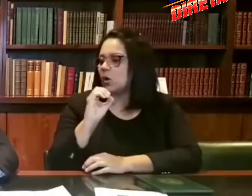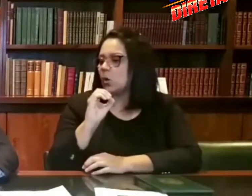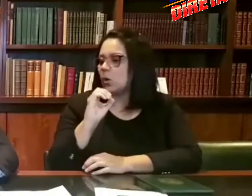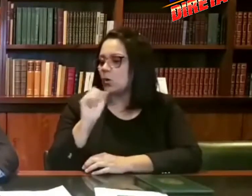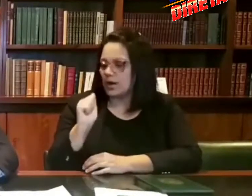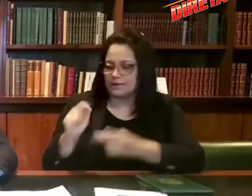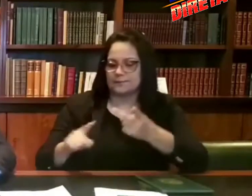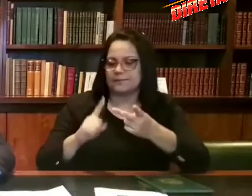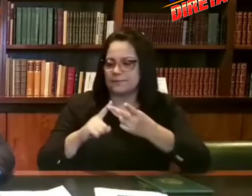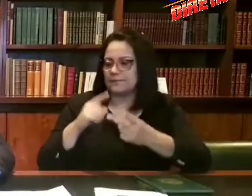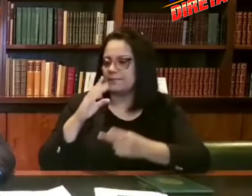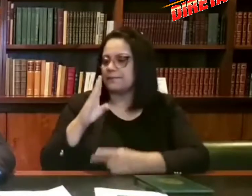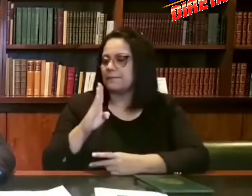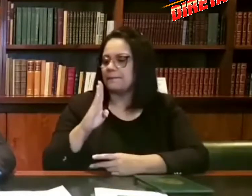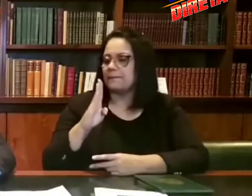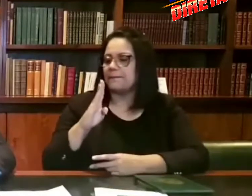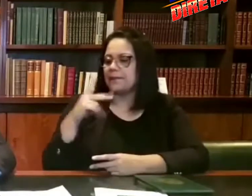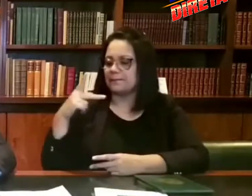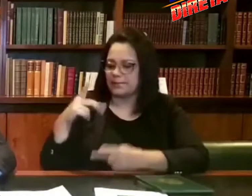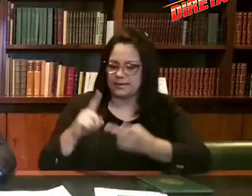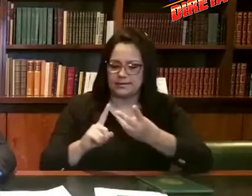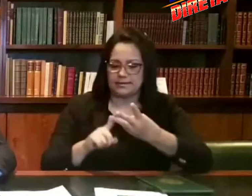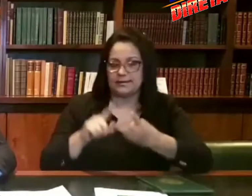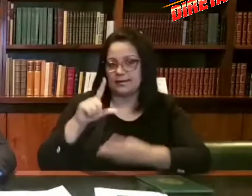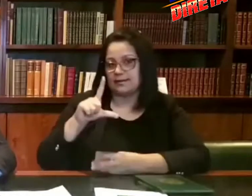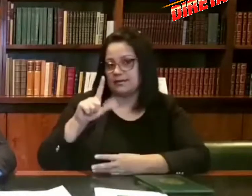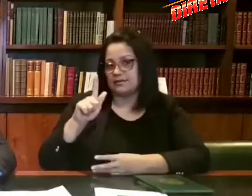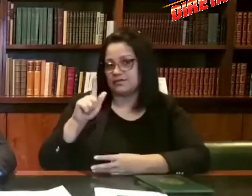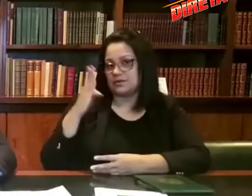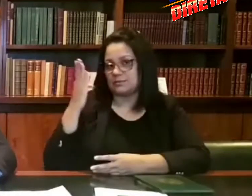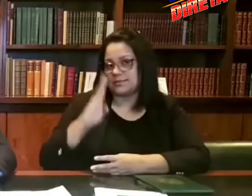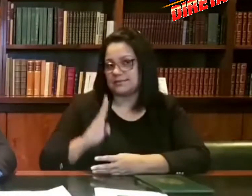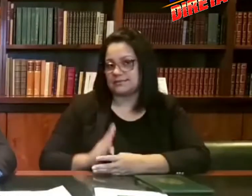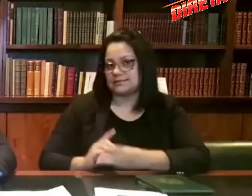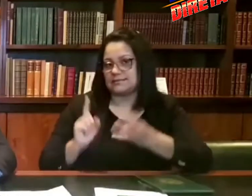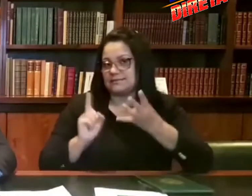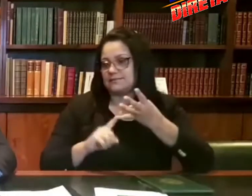BP, Energy Brasil,